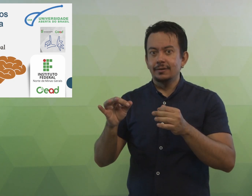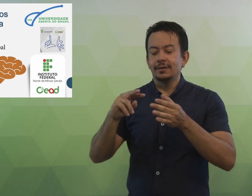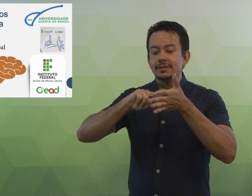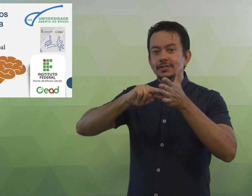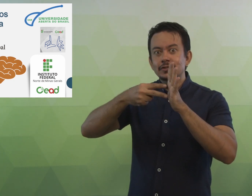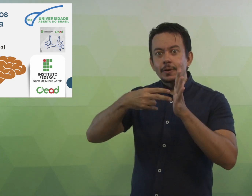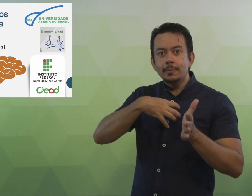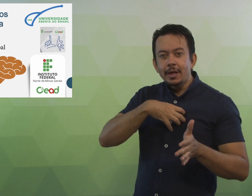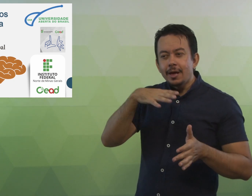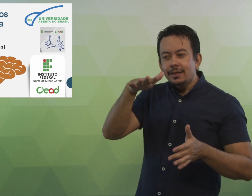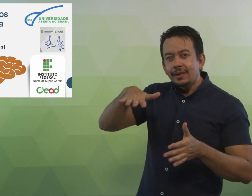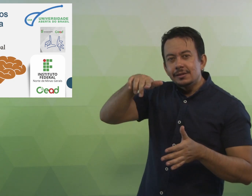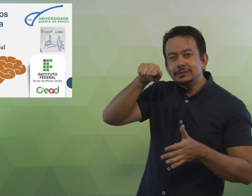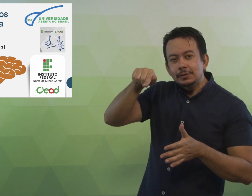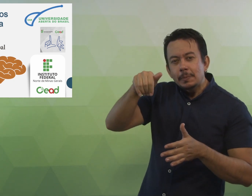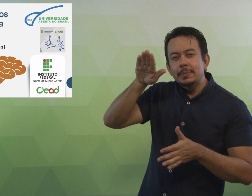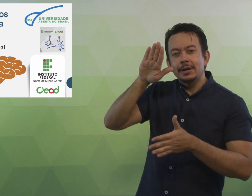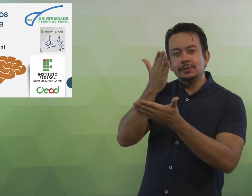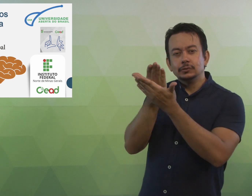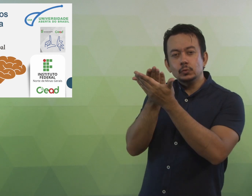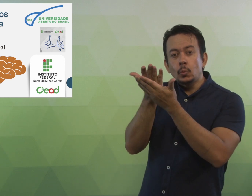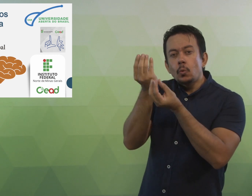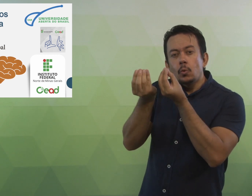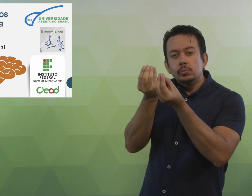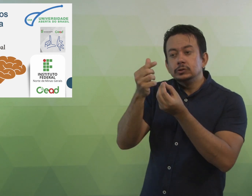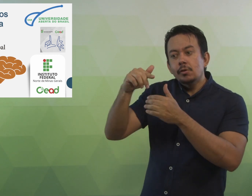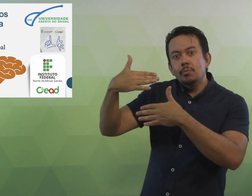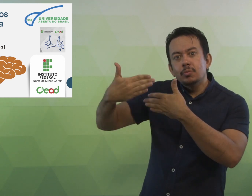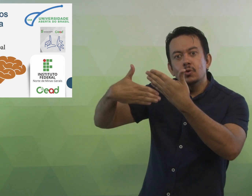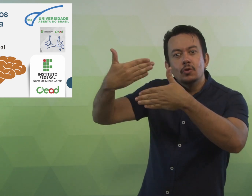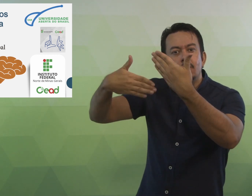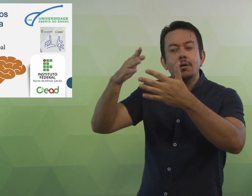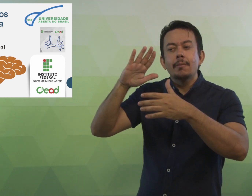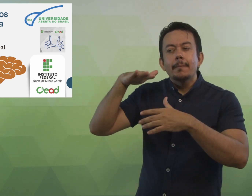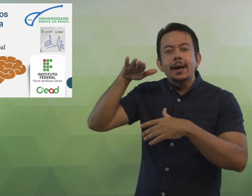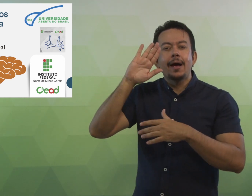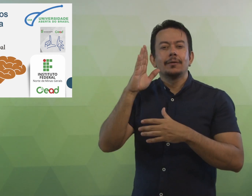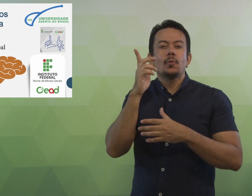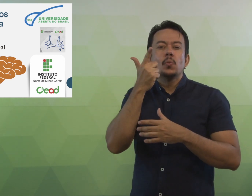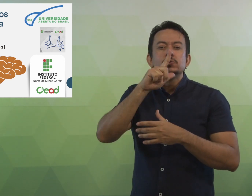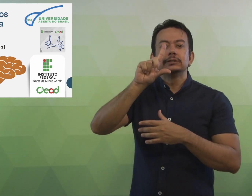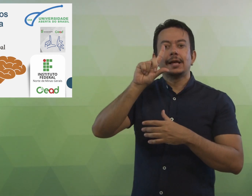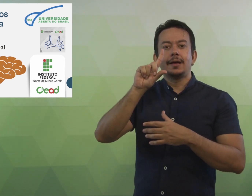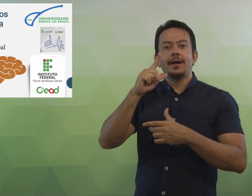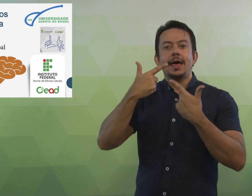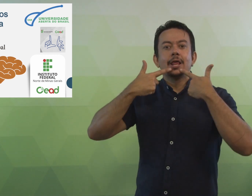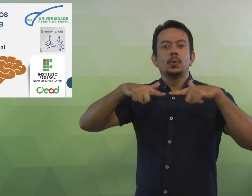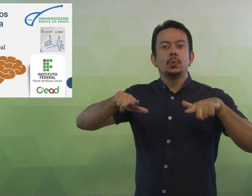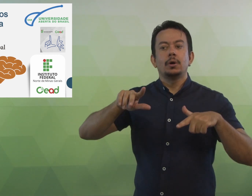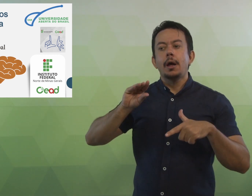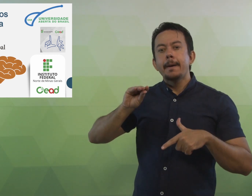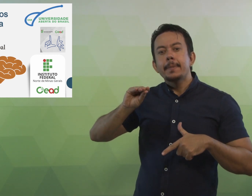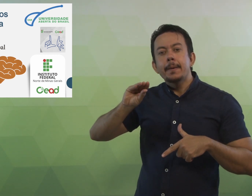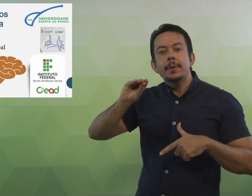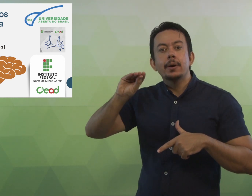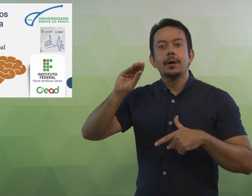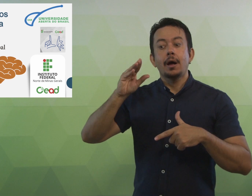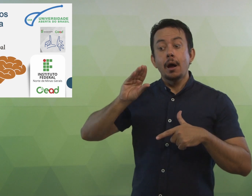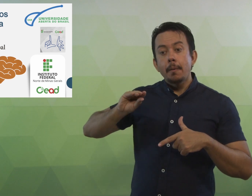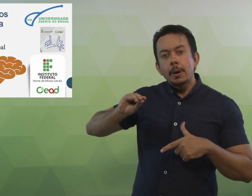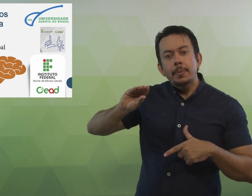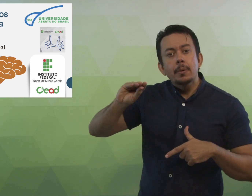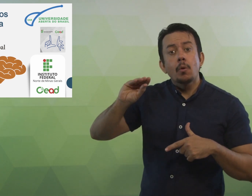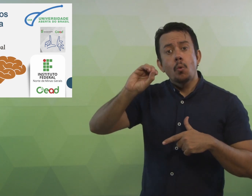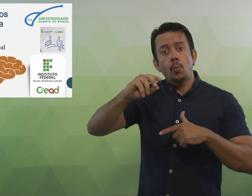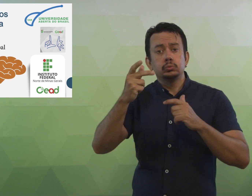de fonética, fonologia, sintaxe, tudo isso está relacionado a esse processo de linguagem